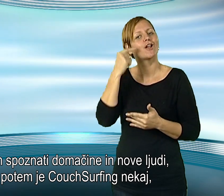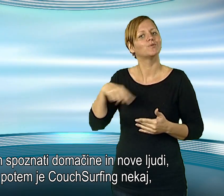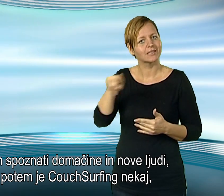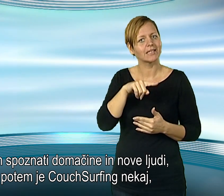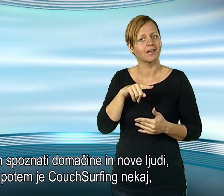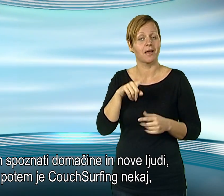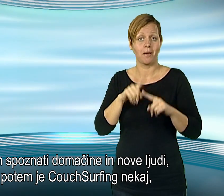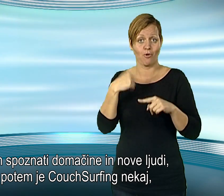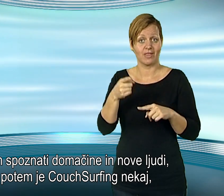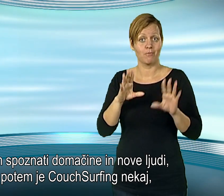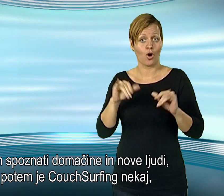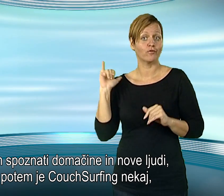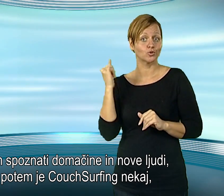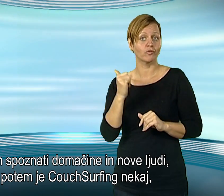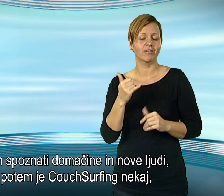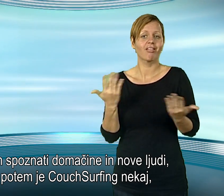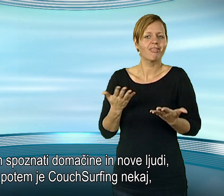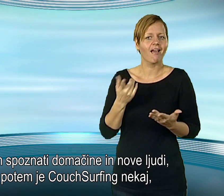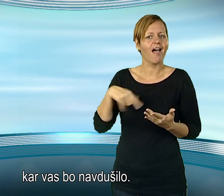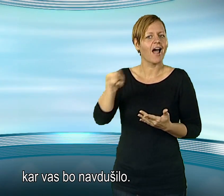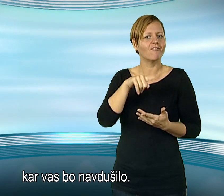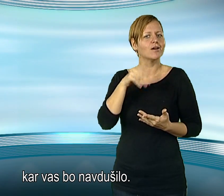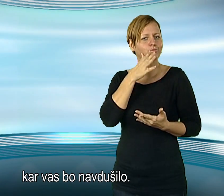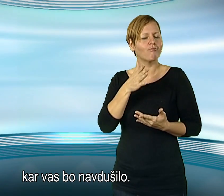Couchsurfing nekaj, kar vas bo navdušilo.